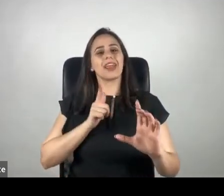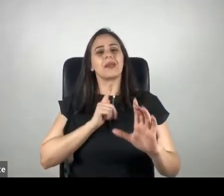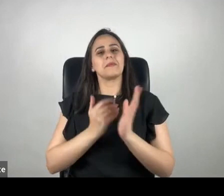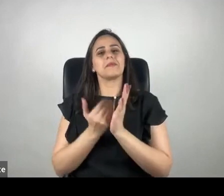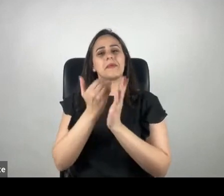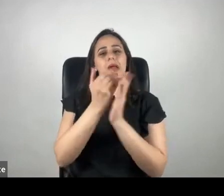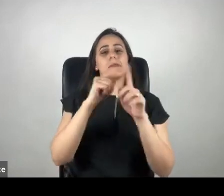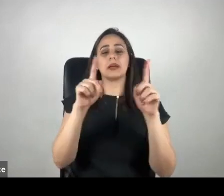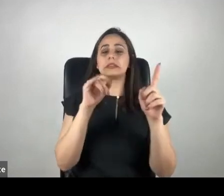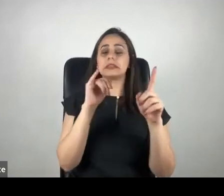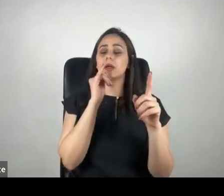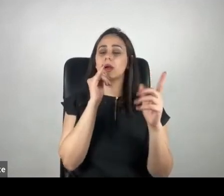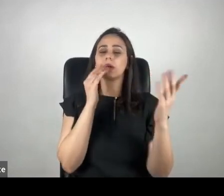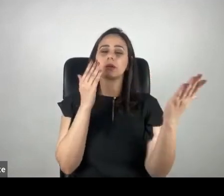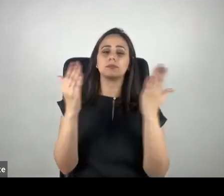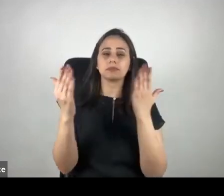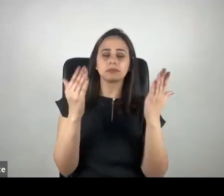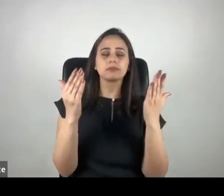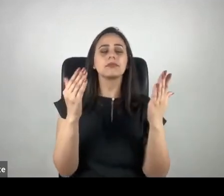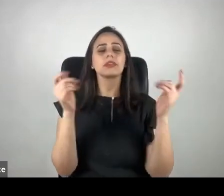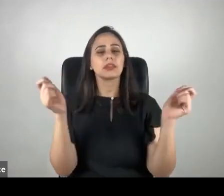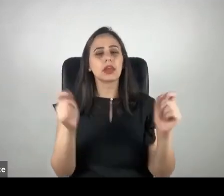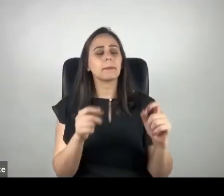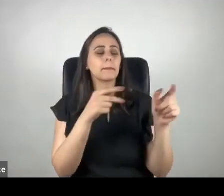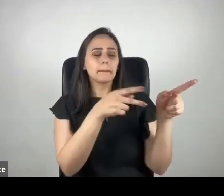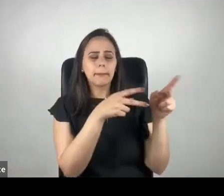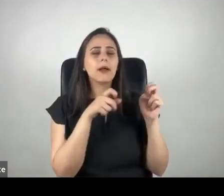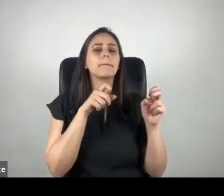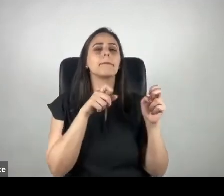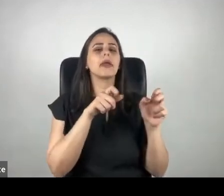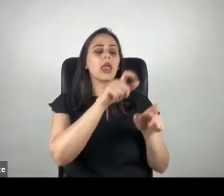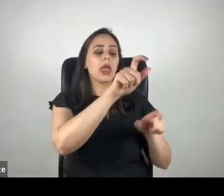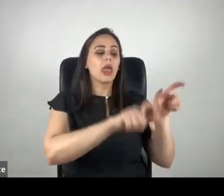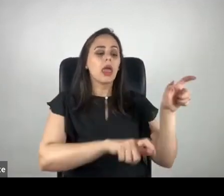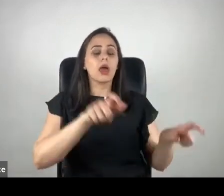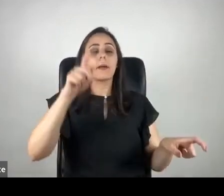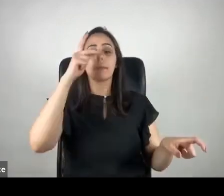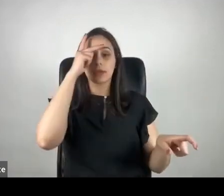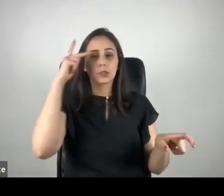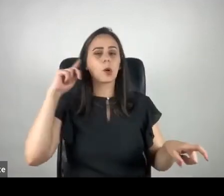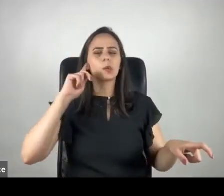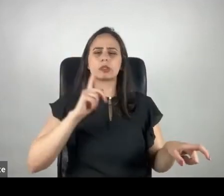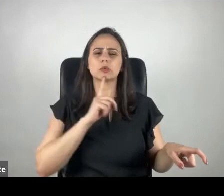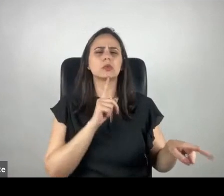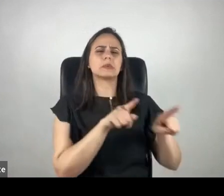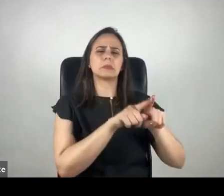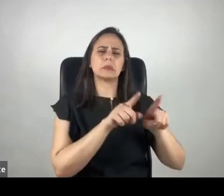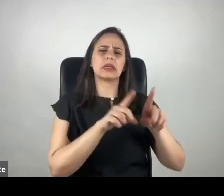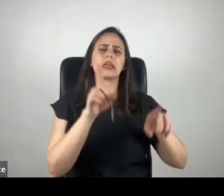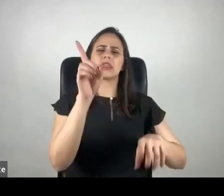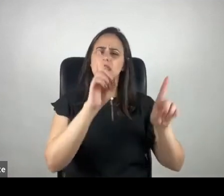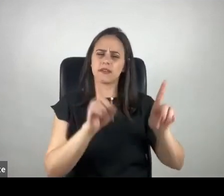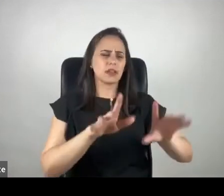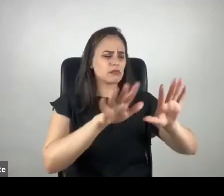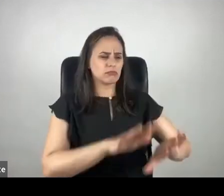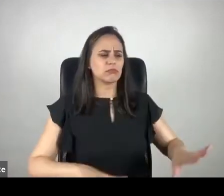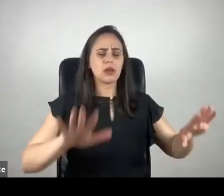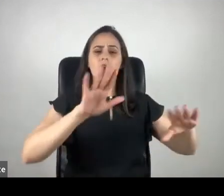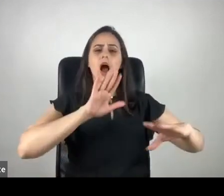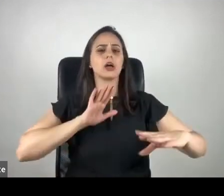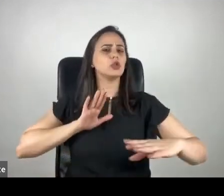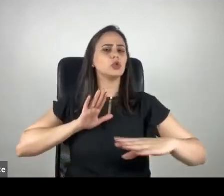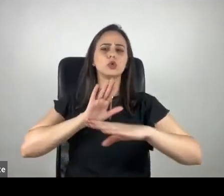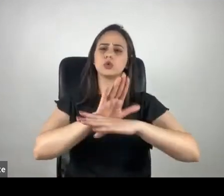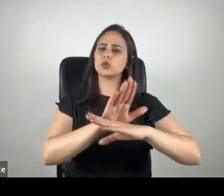isso, como os surdos ajudaram as pessoas com deficiência, ajudaram a transformar a indústria